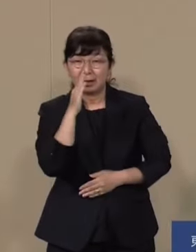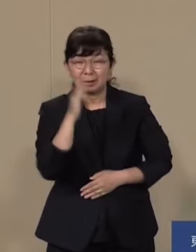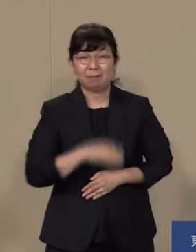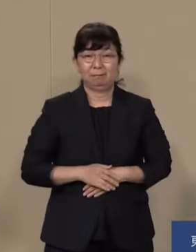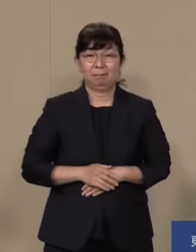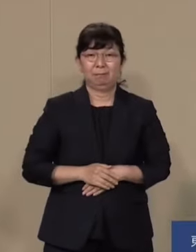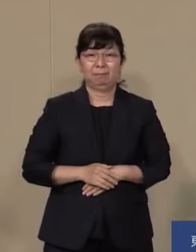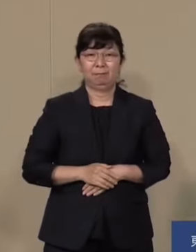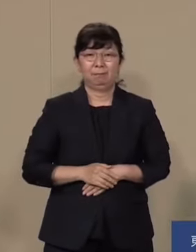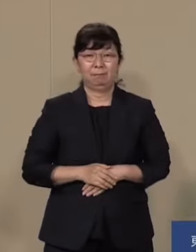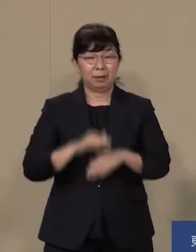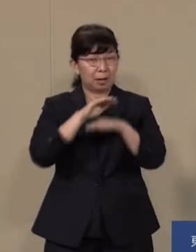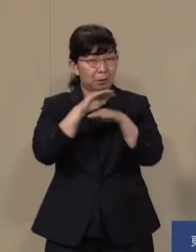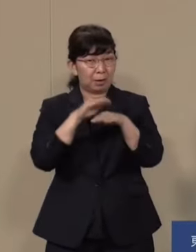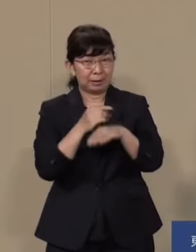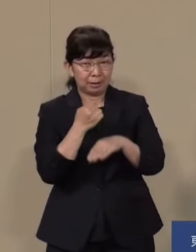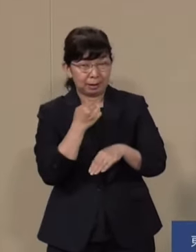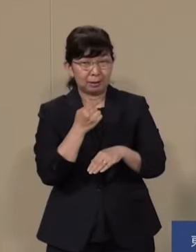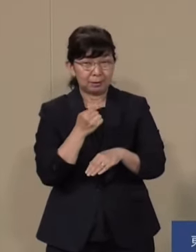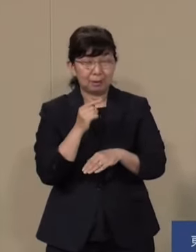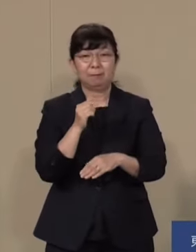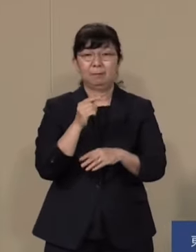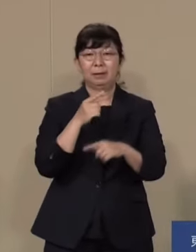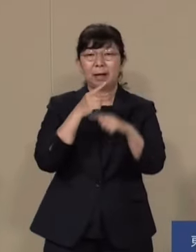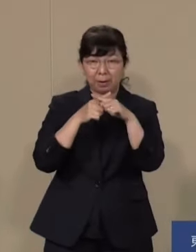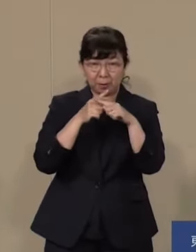可愛いからってだめ